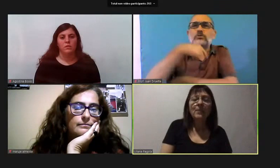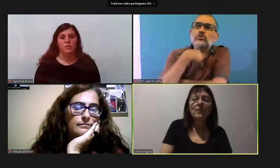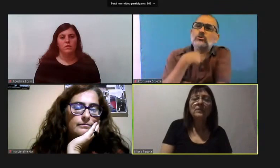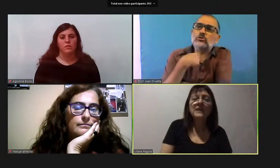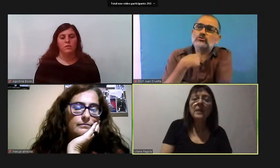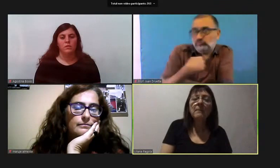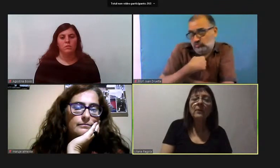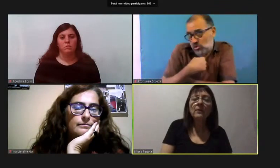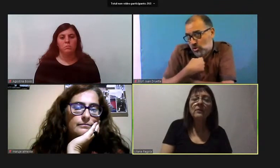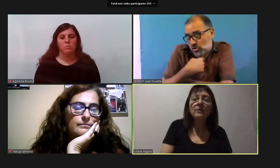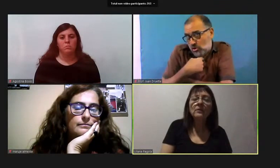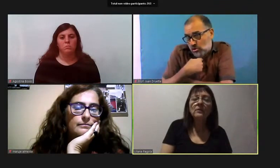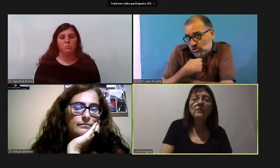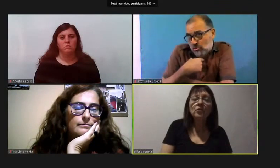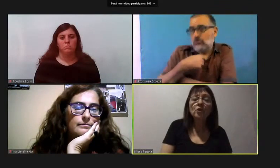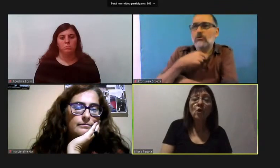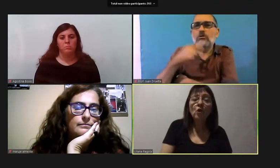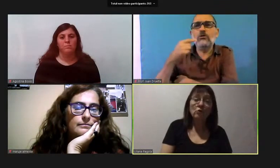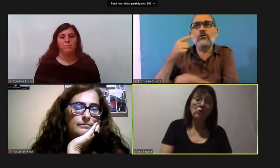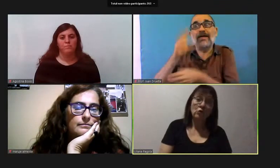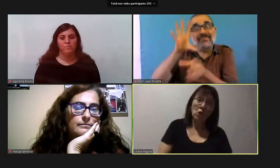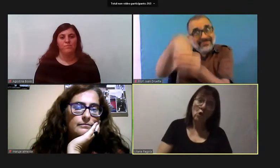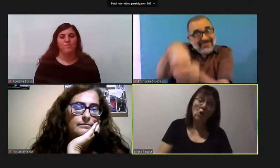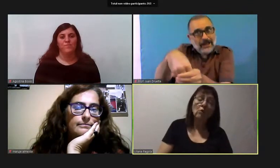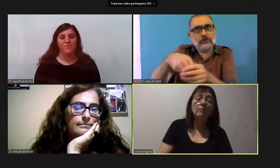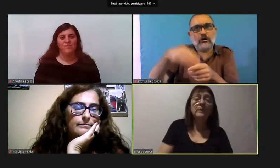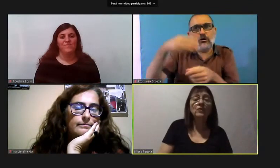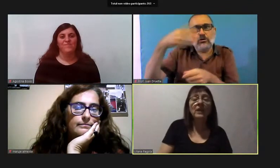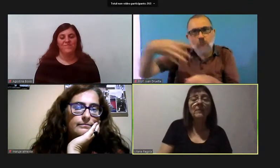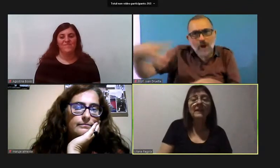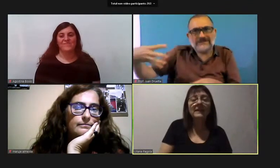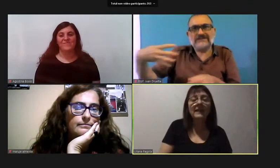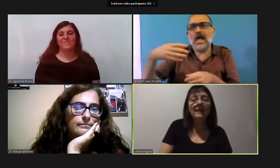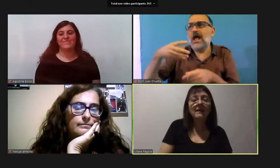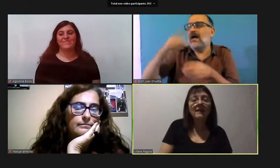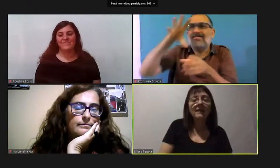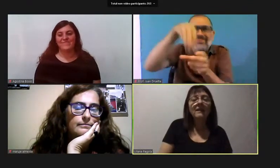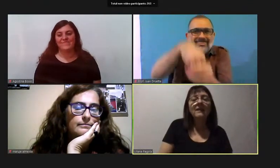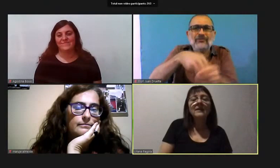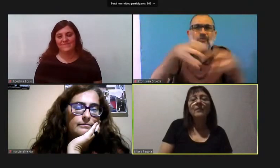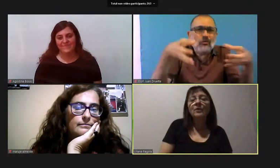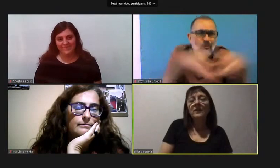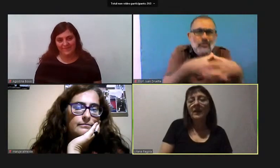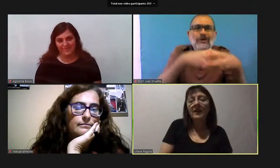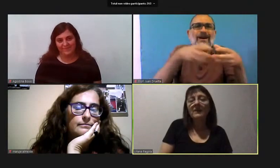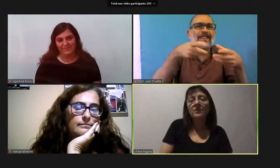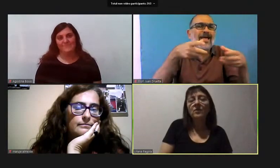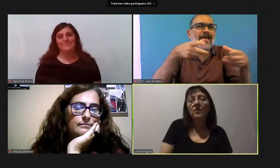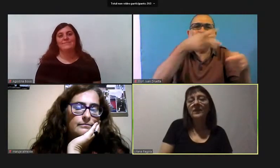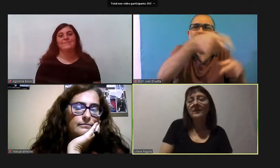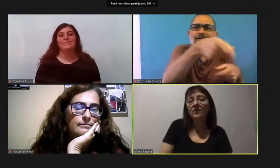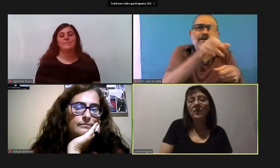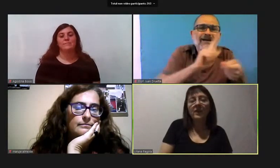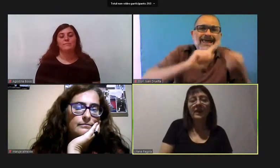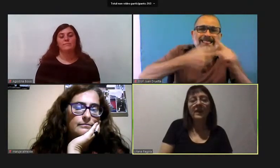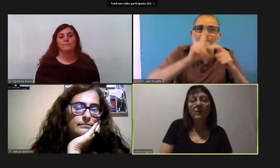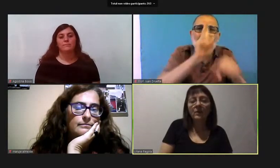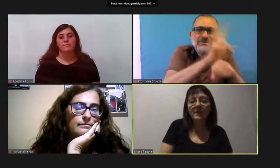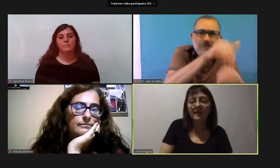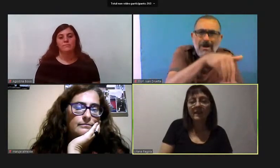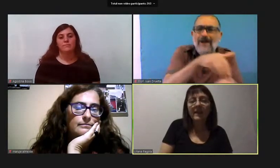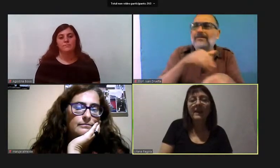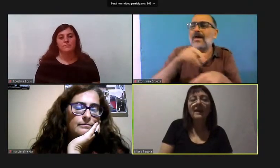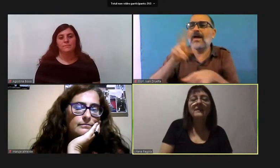Después de un tiempo, yo personalmente, digamos, trabajando dentro de